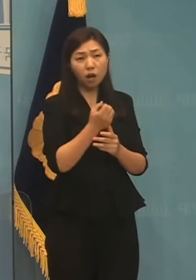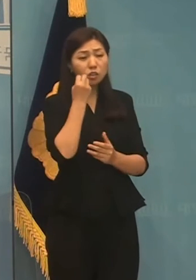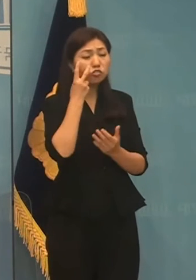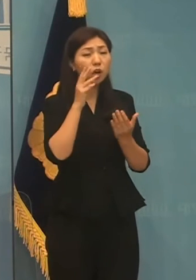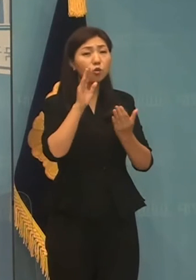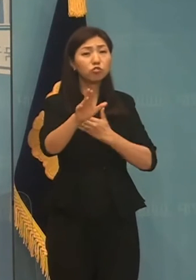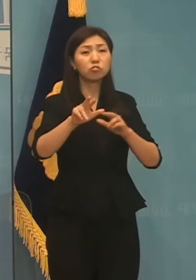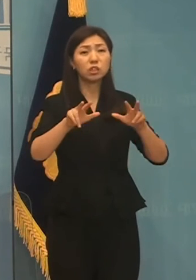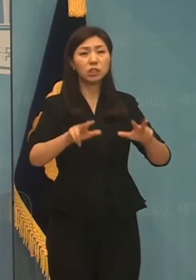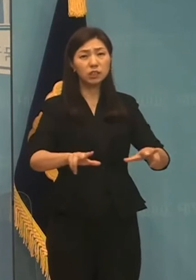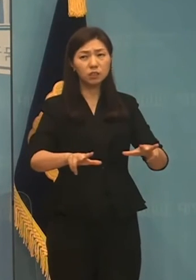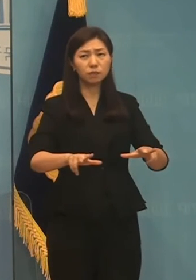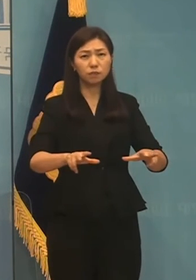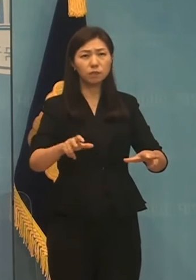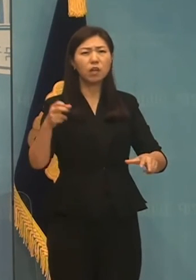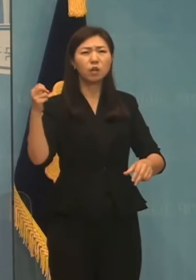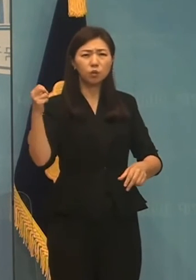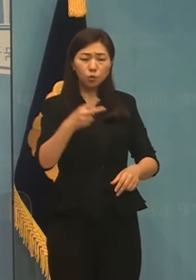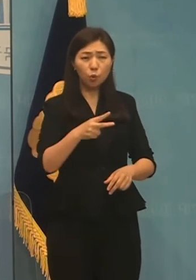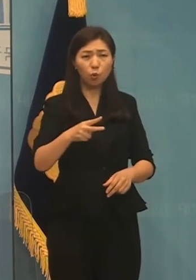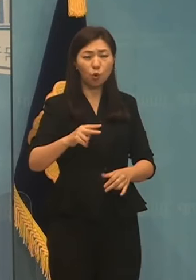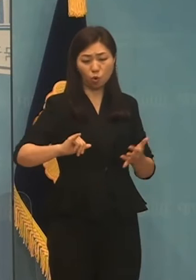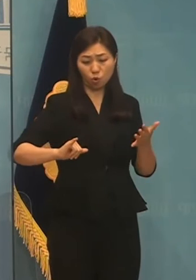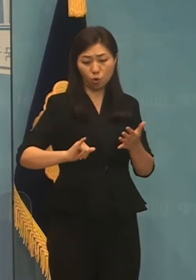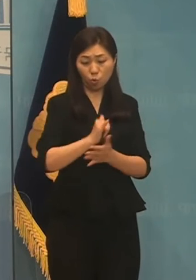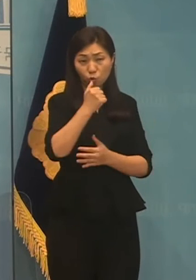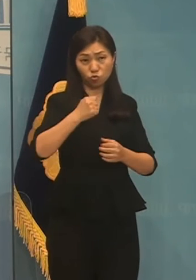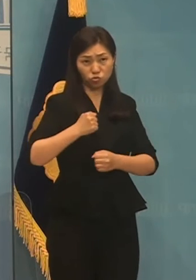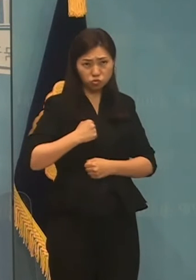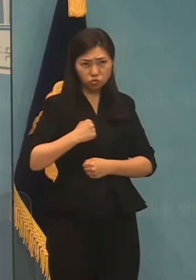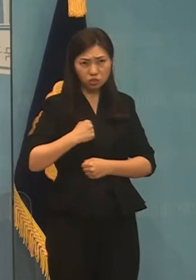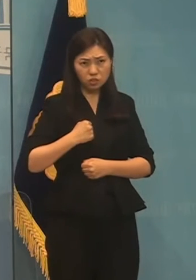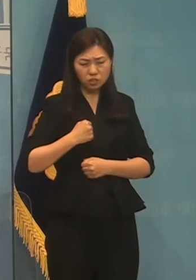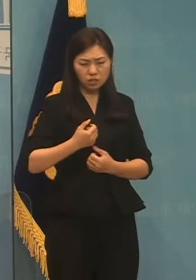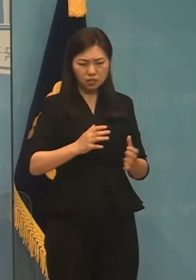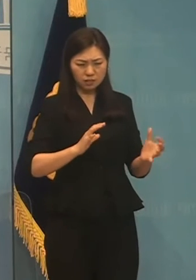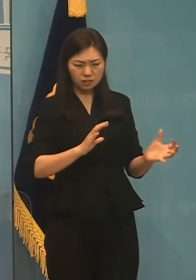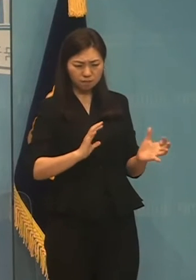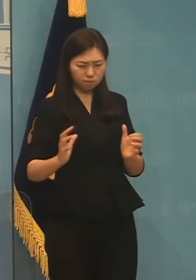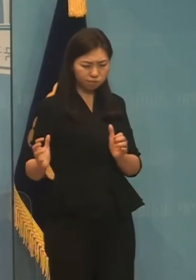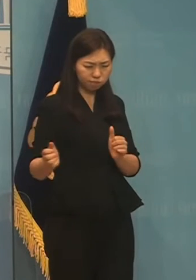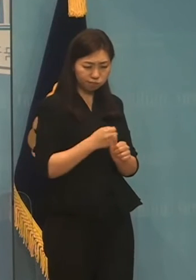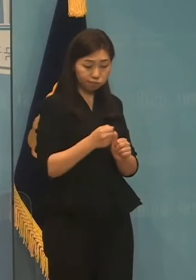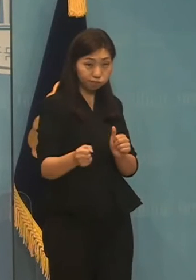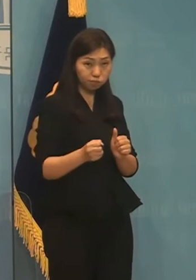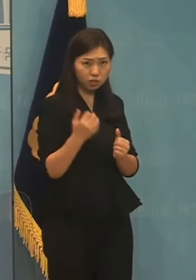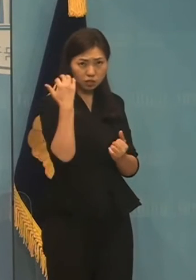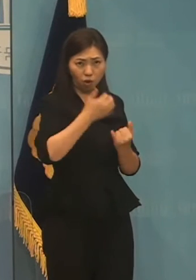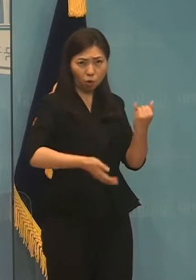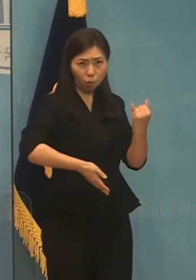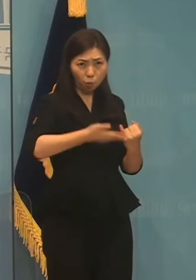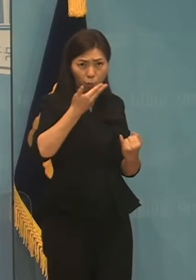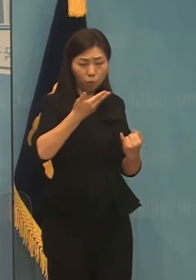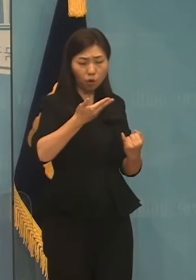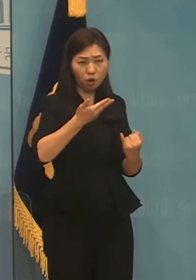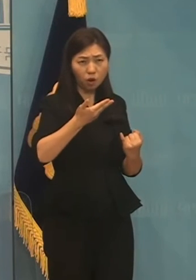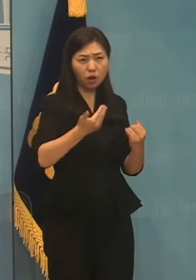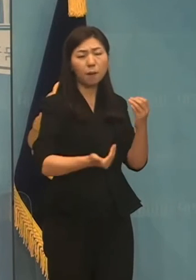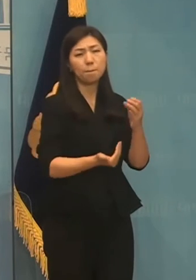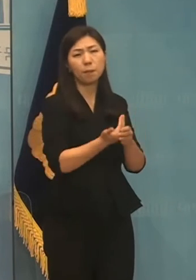또다시 공부에서 집단폭행 과 가 오행이 성징 사건이 벌어졌습니다